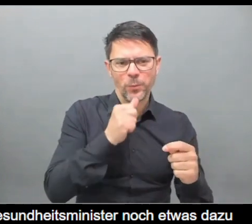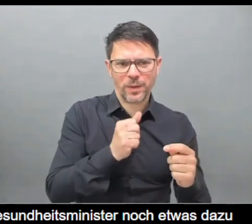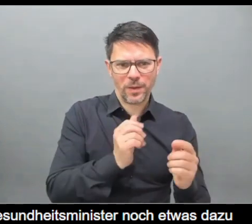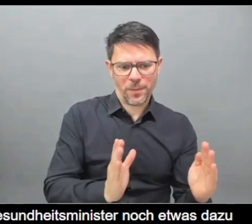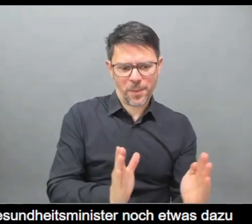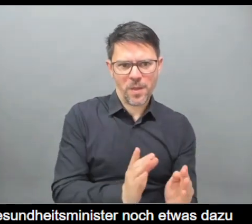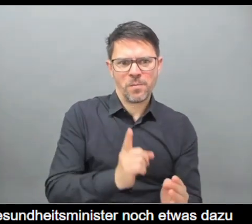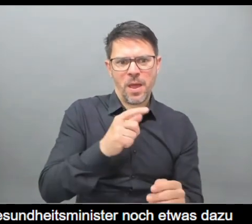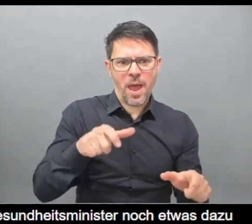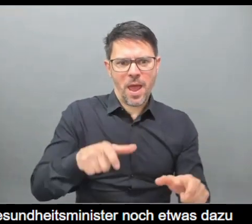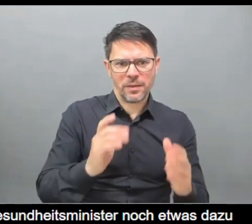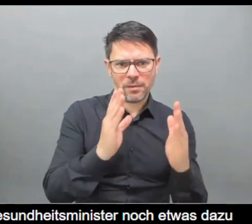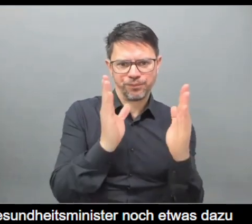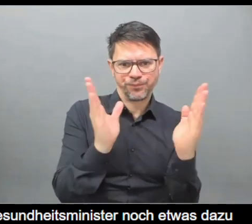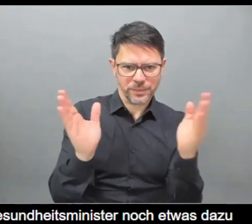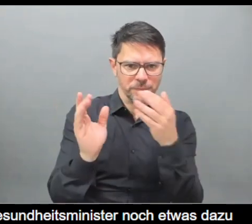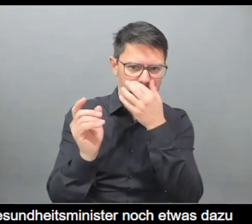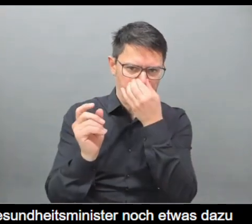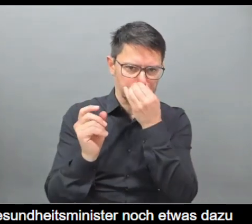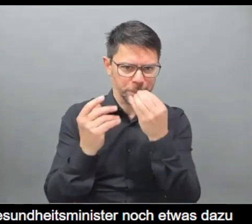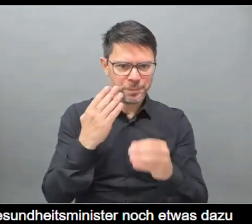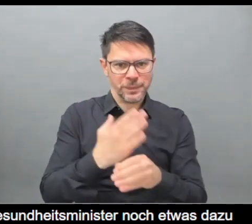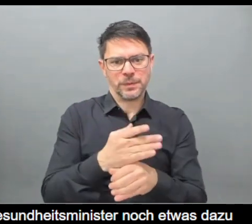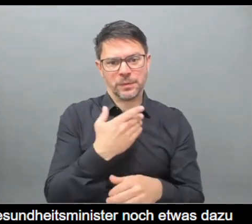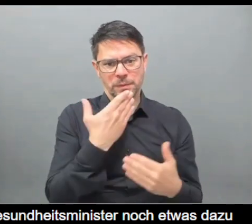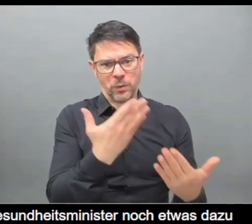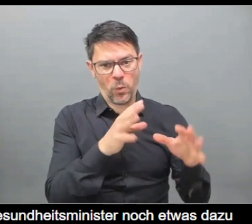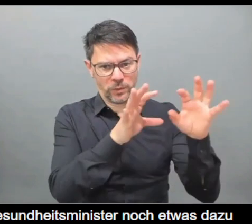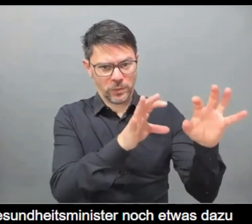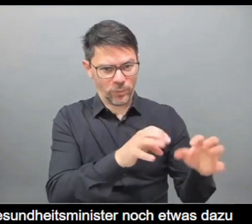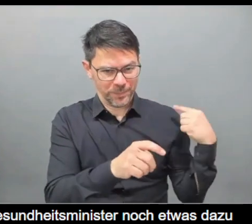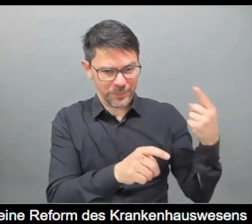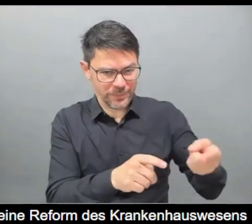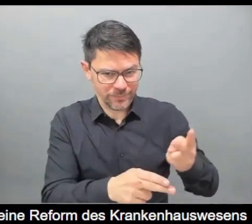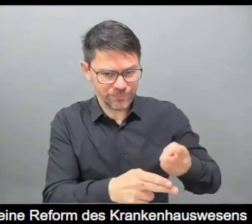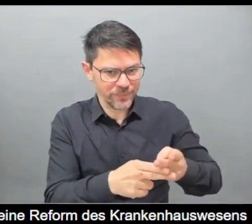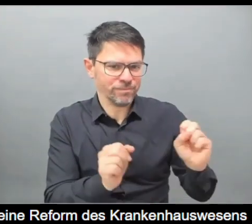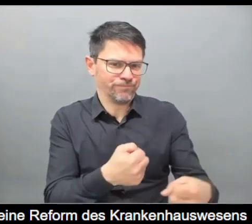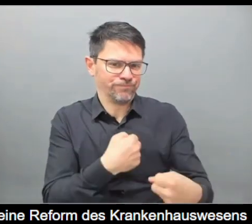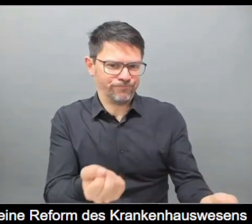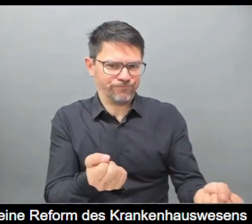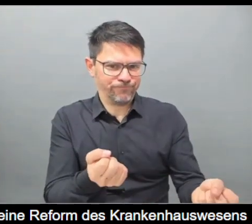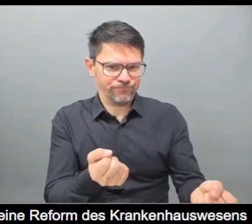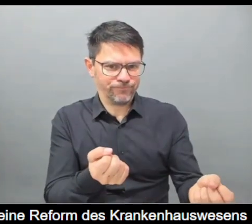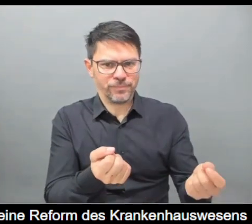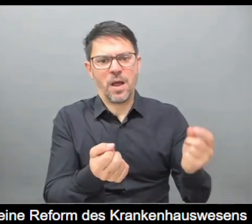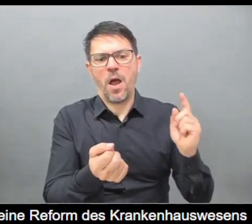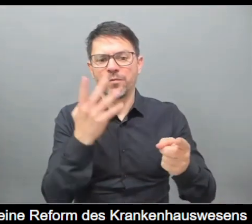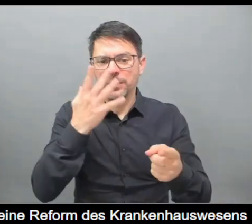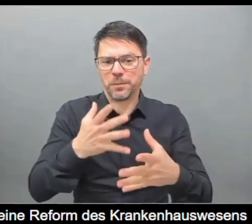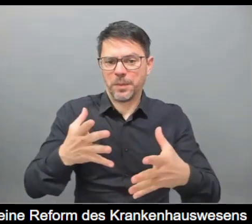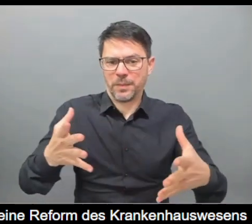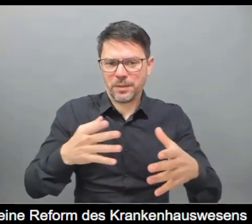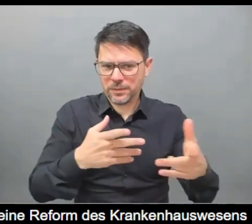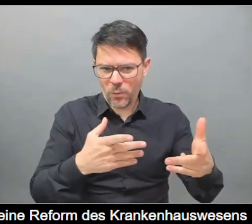würde ich aus Sicht des Bayerischen Städtetags eindeutig positiv bewerten, die Idee, mit Vorhaltepauschalen künftig arbeiten